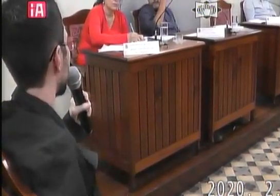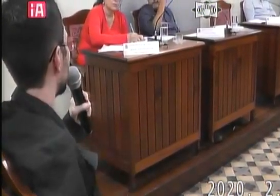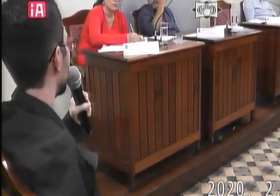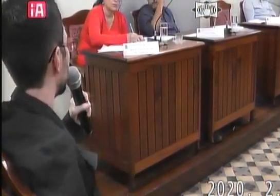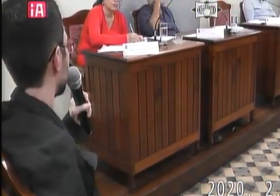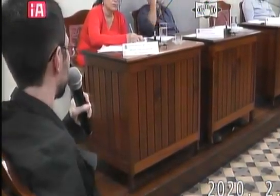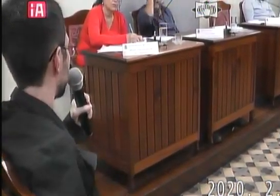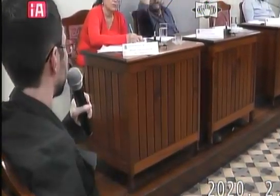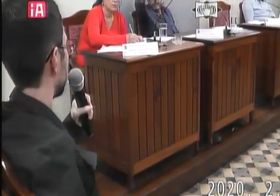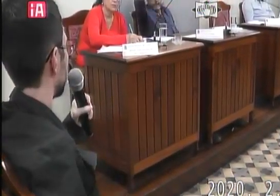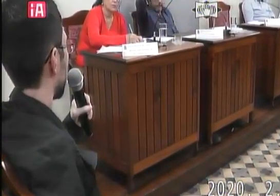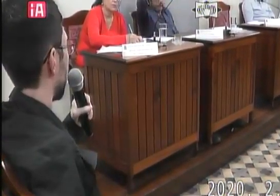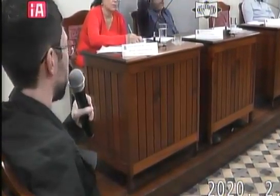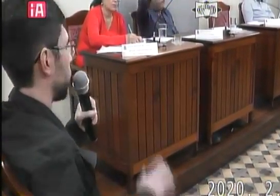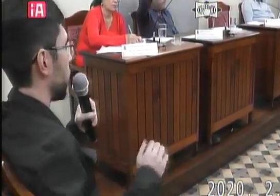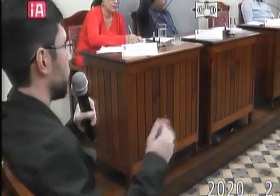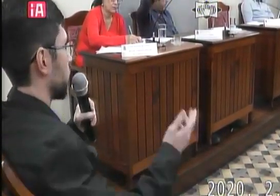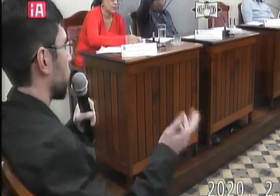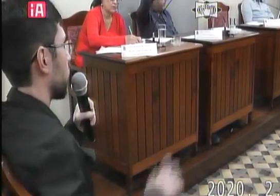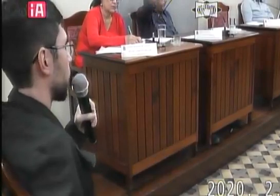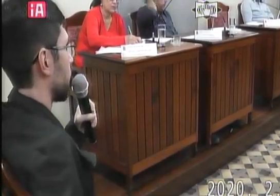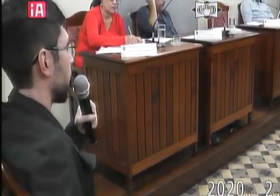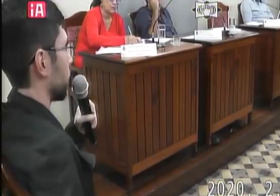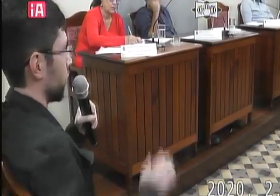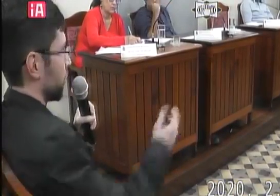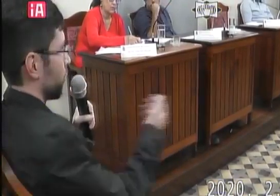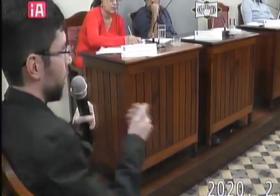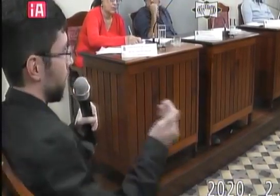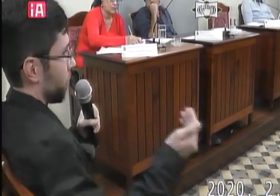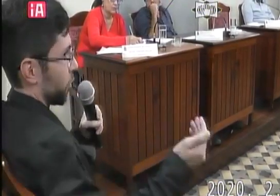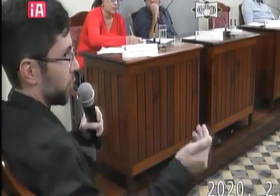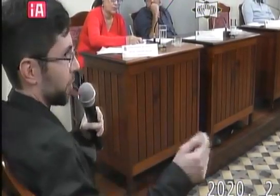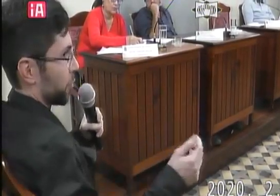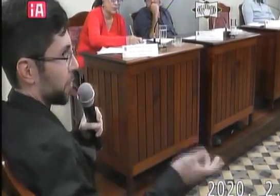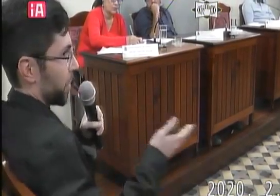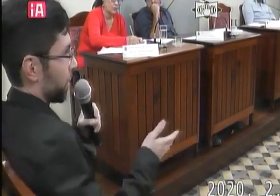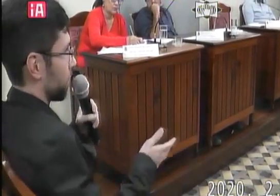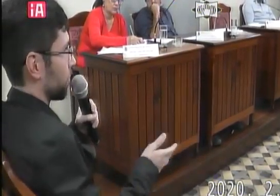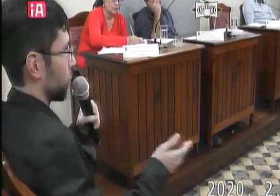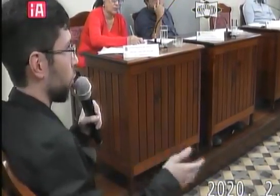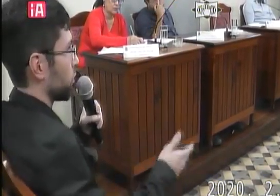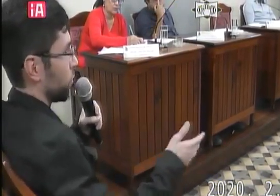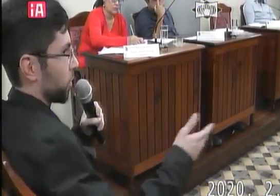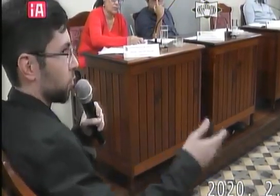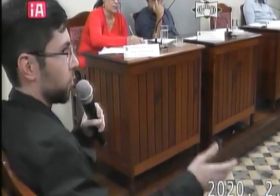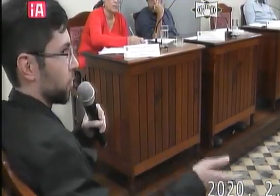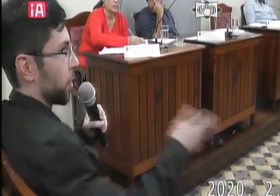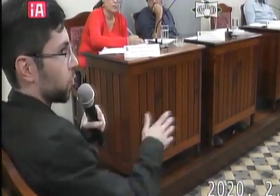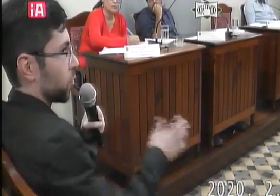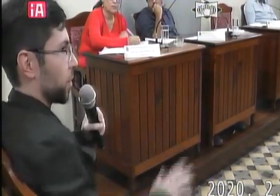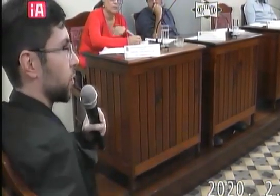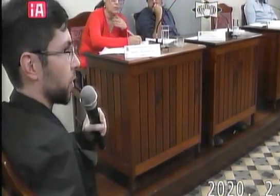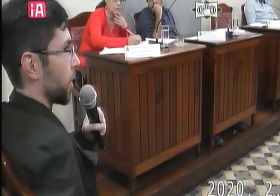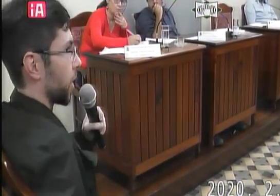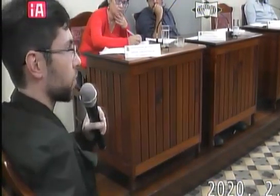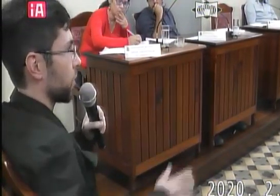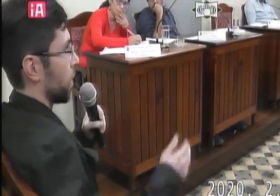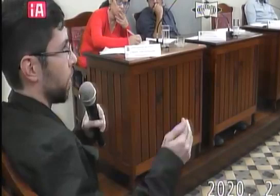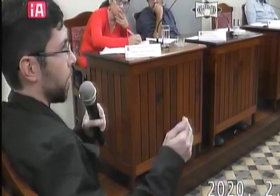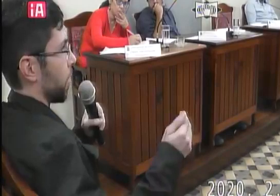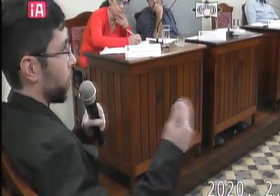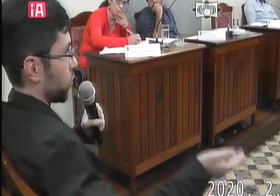da Prefeitura. E foi isso que consta na emenda. Por isso que eu afirmo. Trouxe muitas coisas para os outros entes